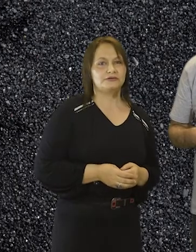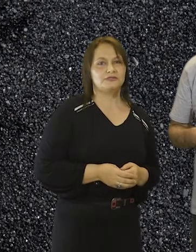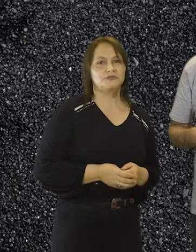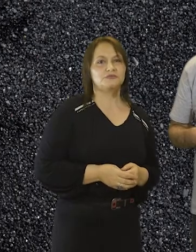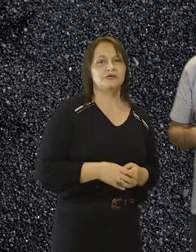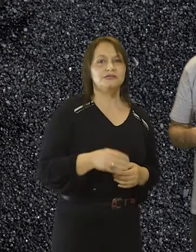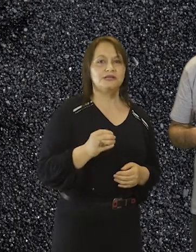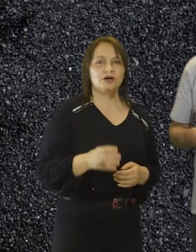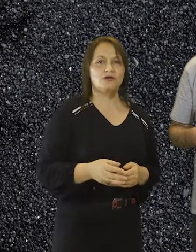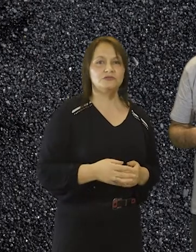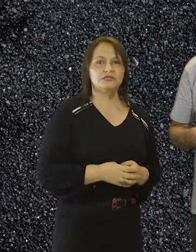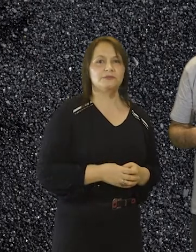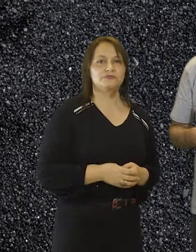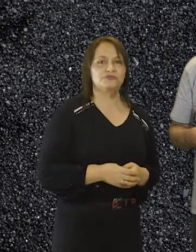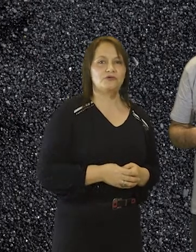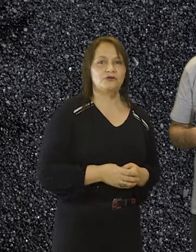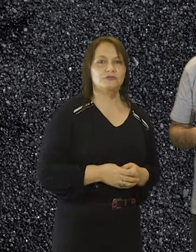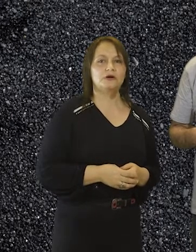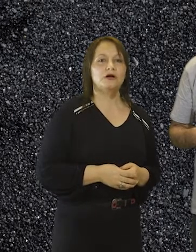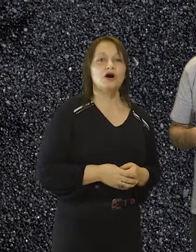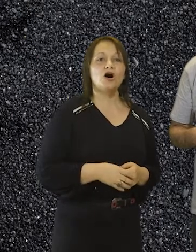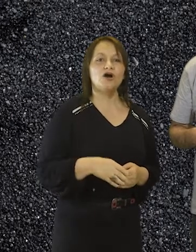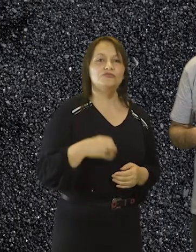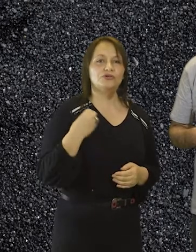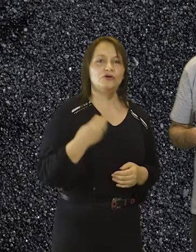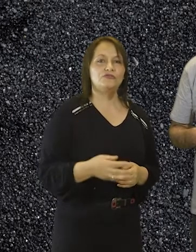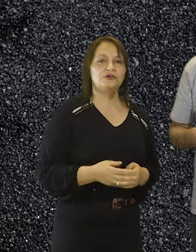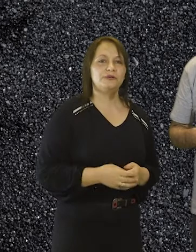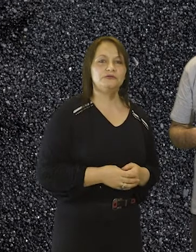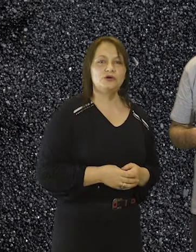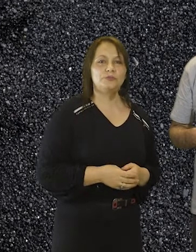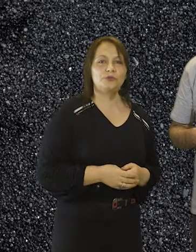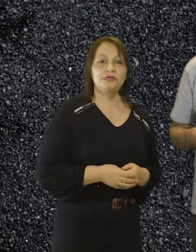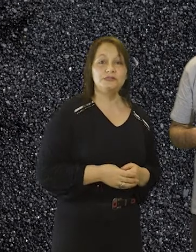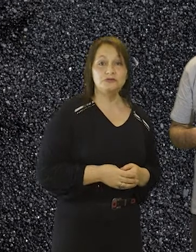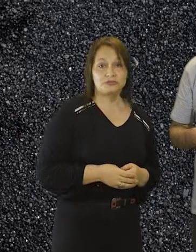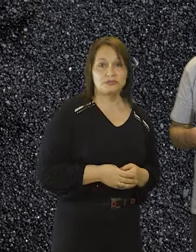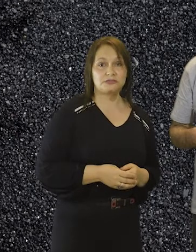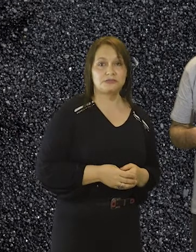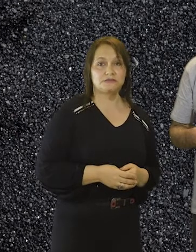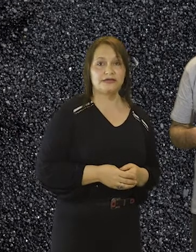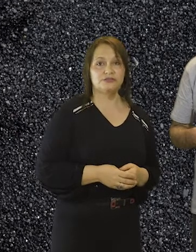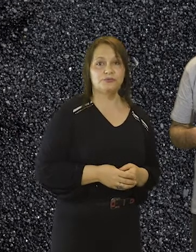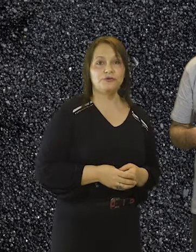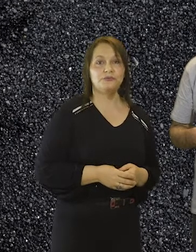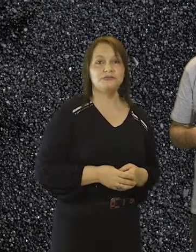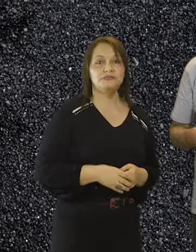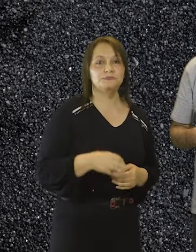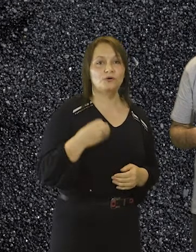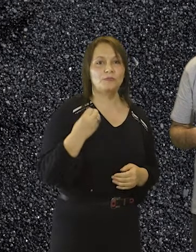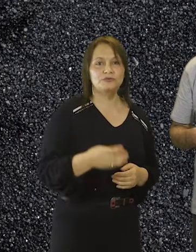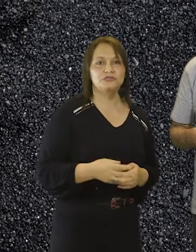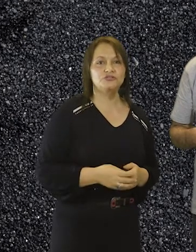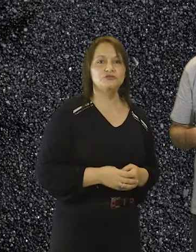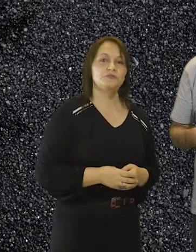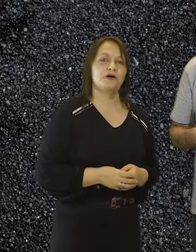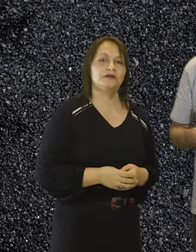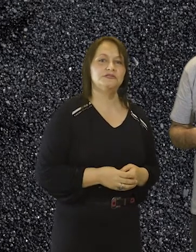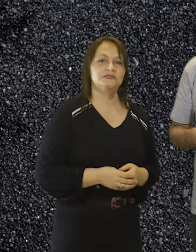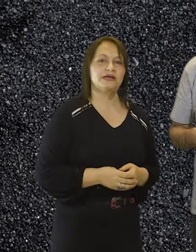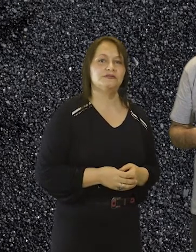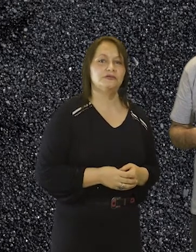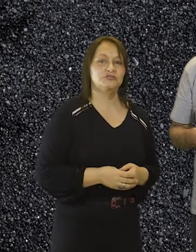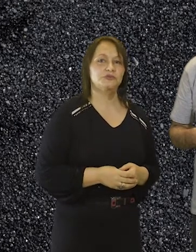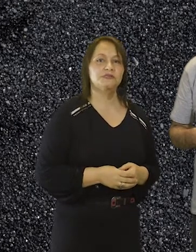Totalitarismo é um conceito de governo ou sistema político que proibita as oposição